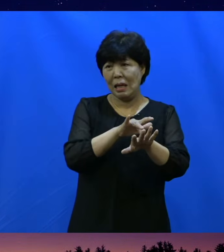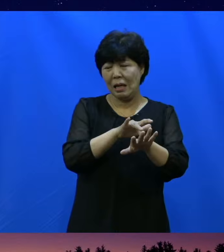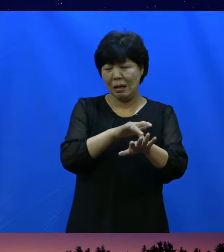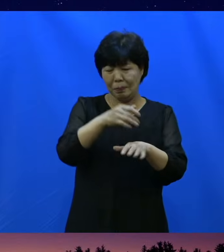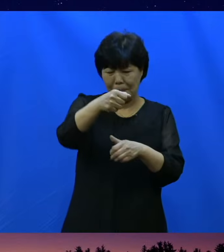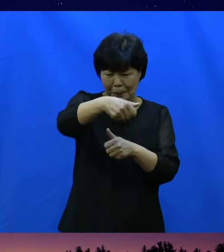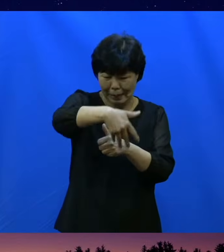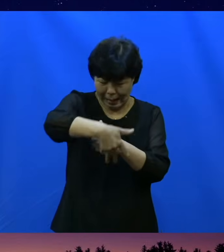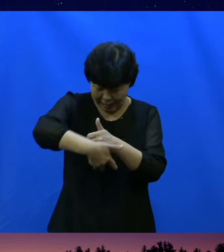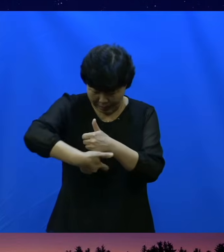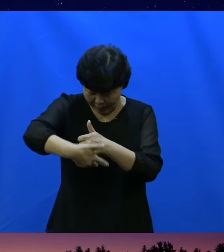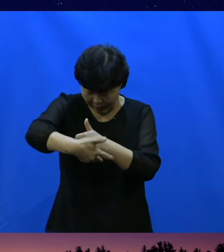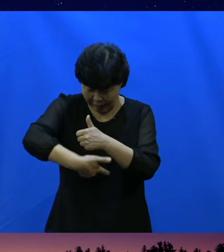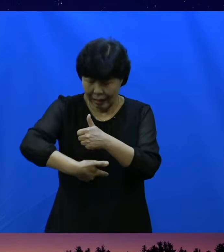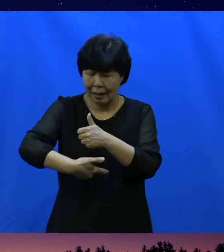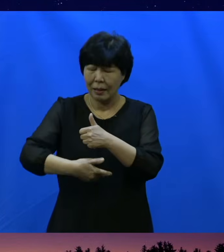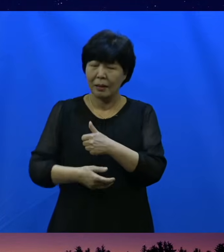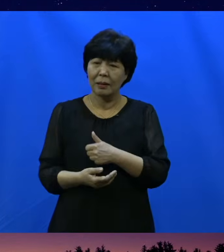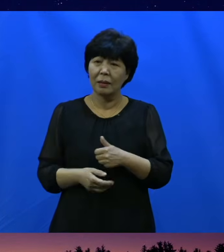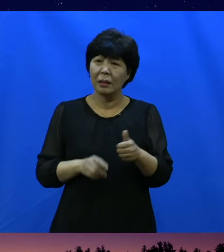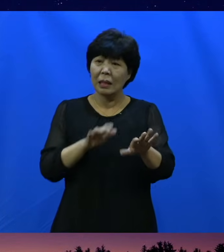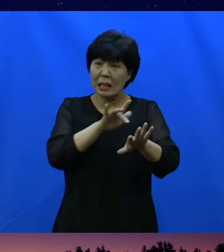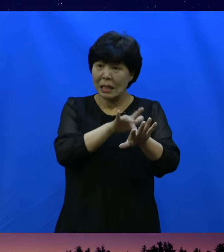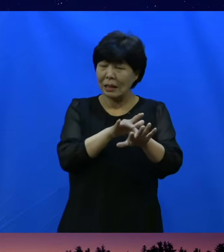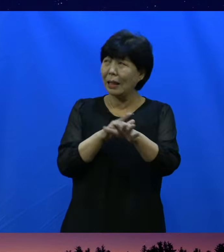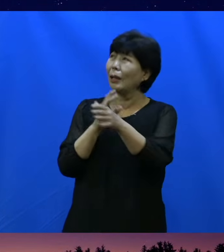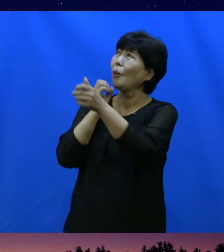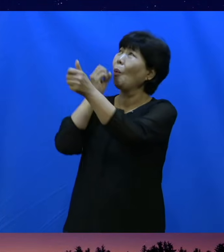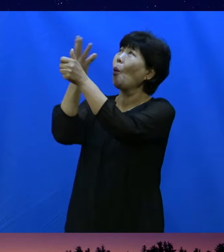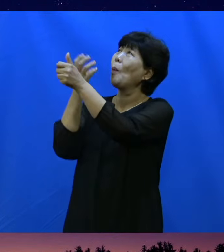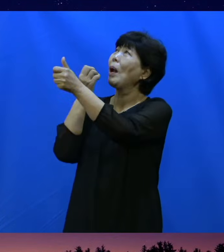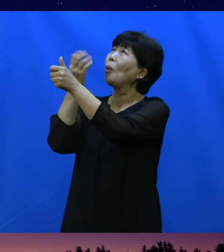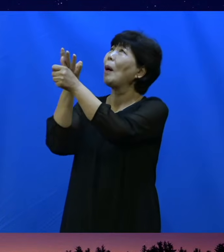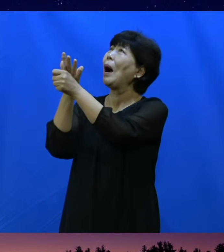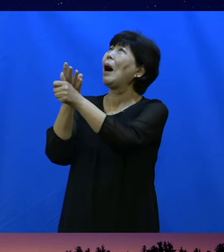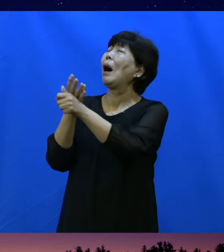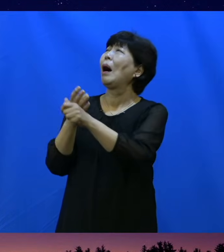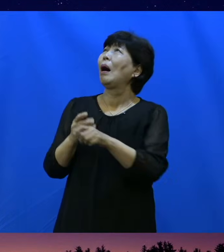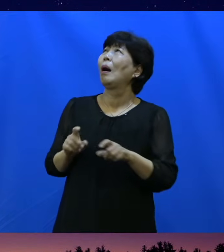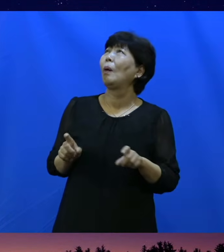사단의 고발에 끊임없이 두려움에 빠져 지배를 당하고 있는 거예요.